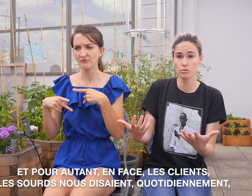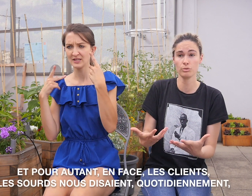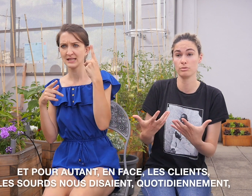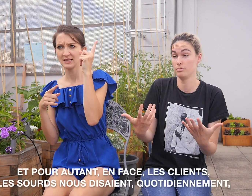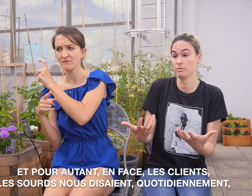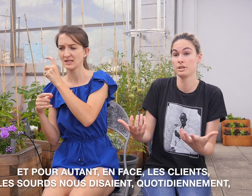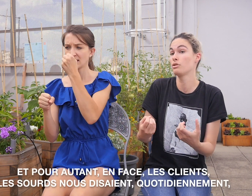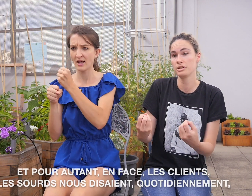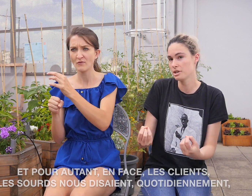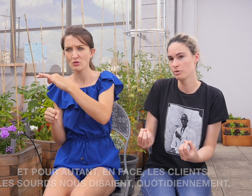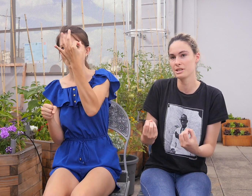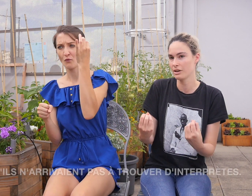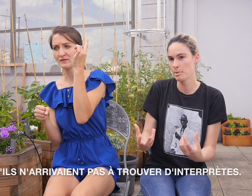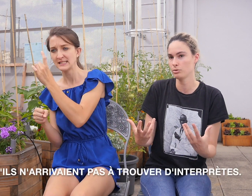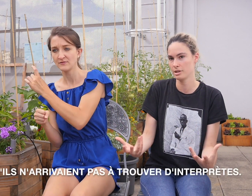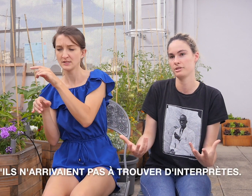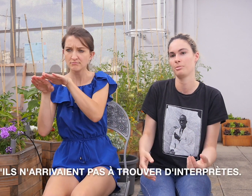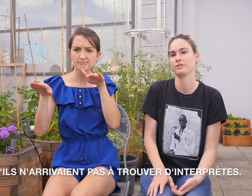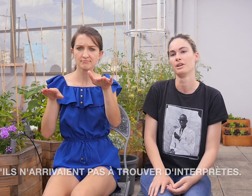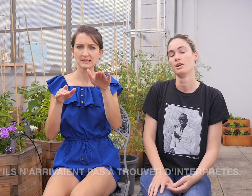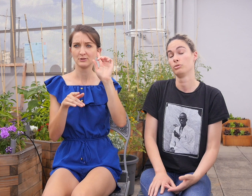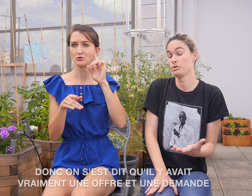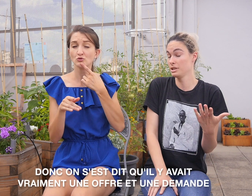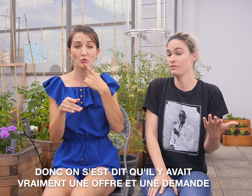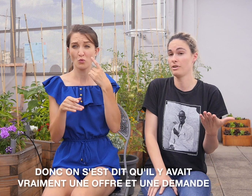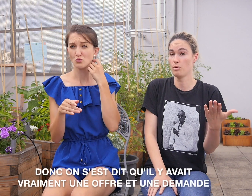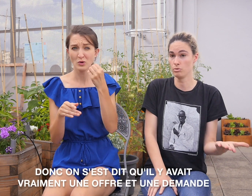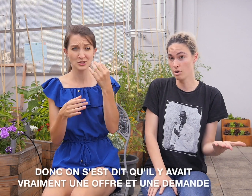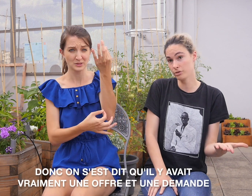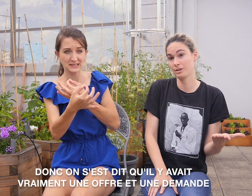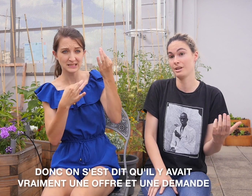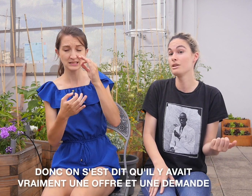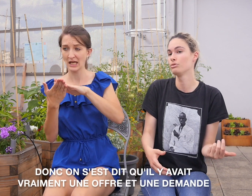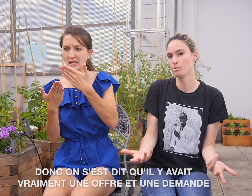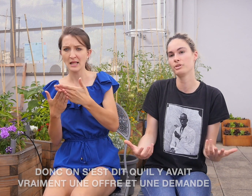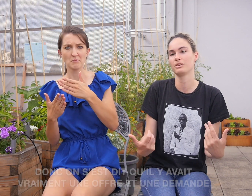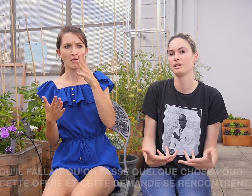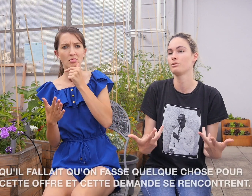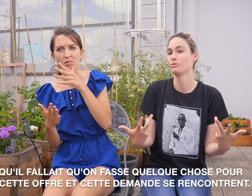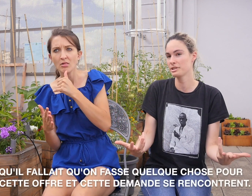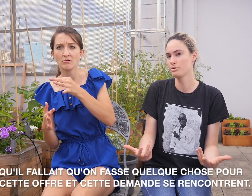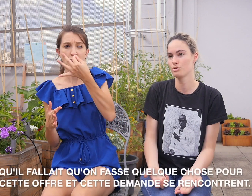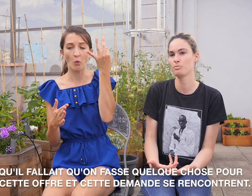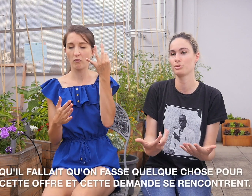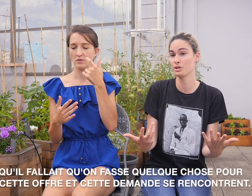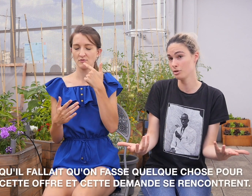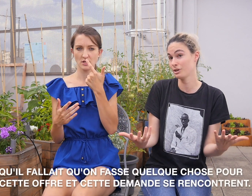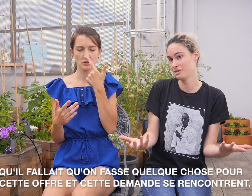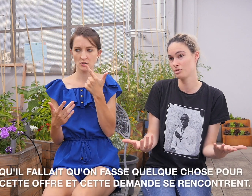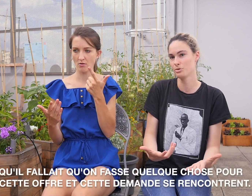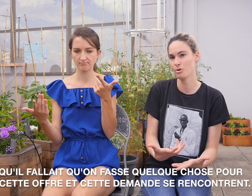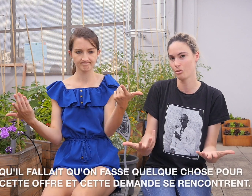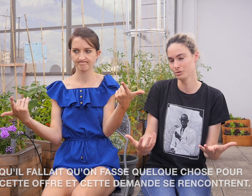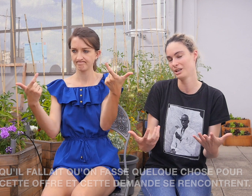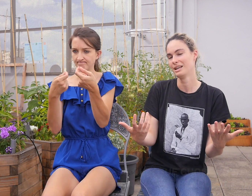clients, les sourds nous disaient quotidiennement qu'ils n'arrivaient pas à trouver des interprètes. Donc on s'est dit qu'il y avait vraiment une offre et une demande et qu'il fallait qu'on fasse quelque chose pour que cette offre